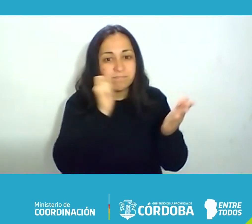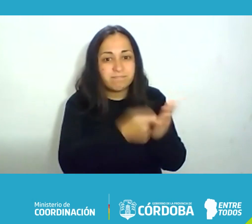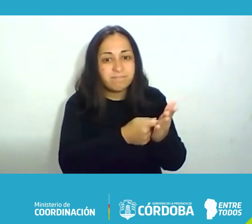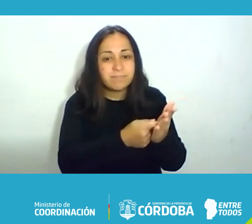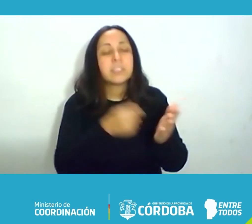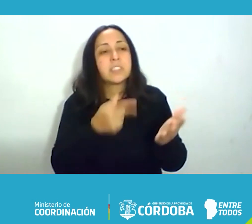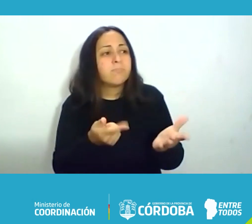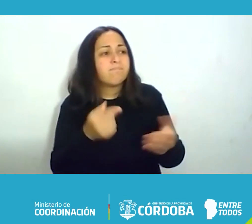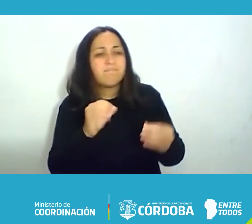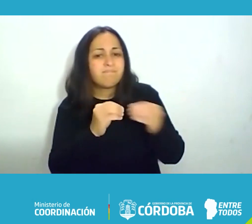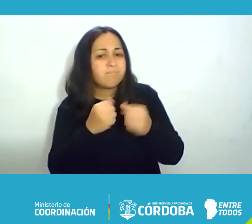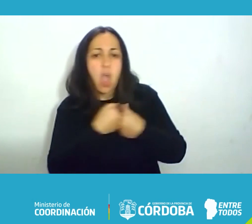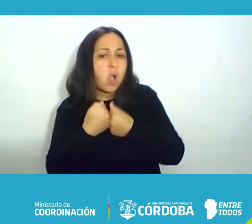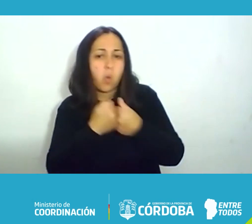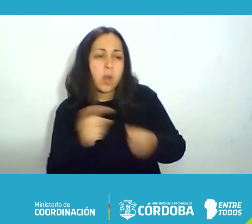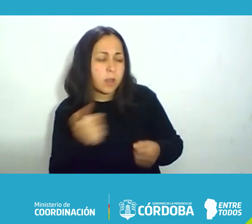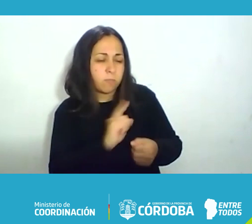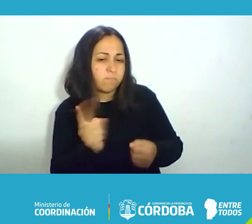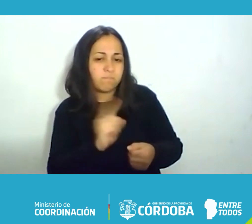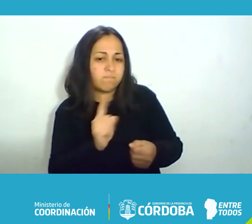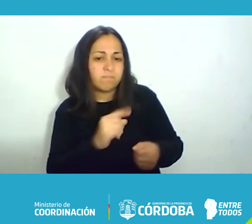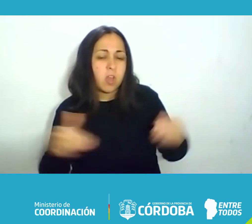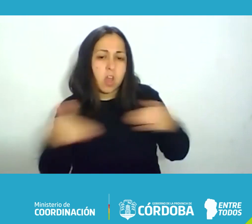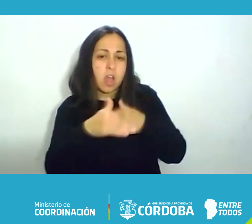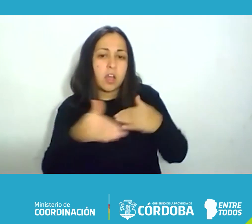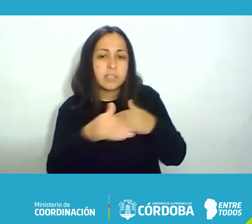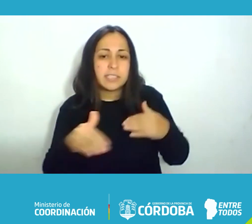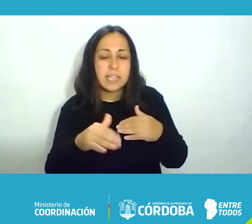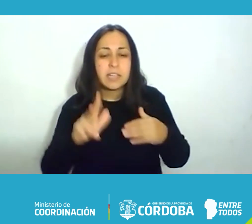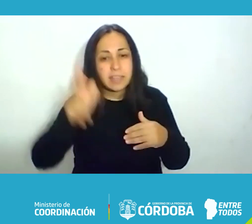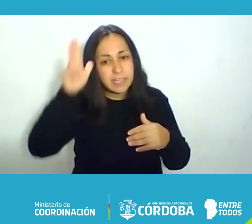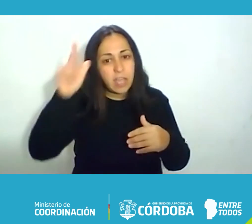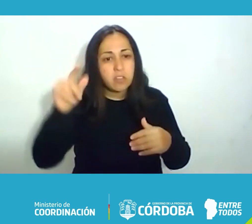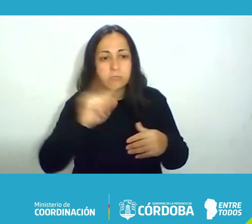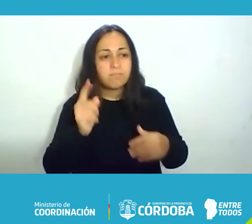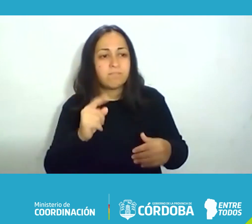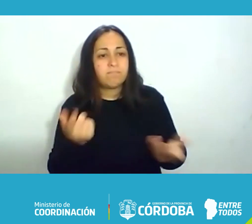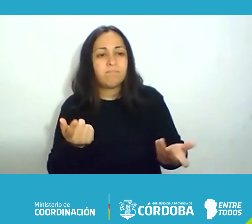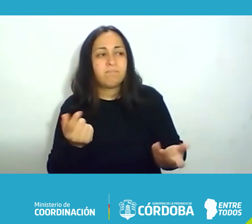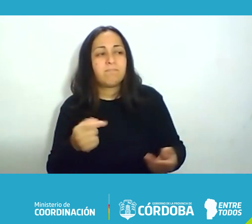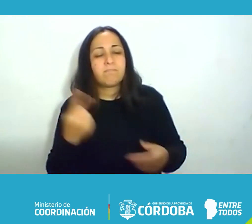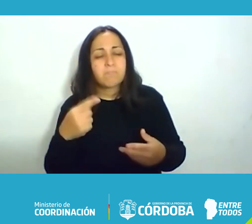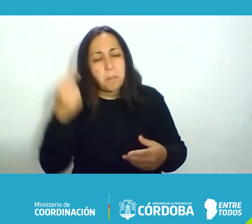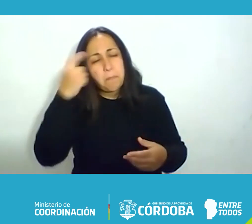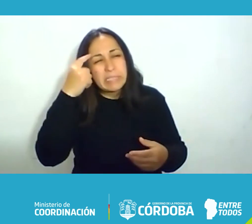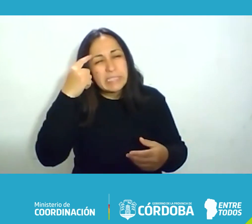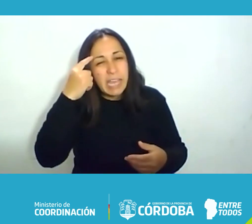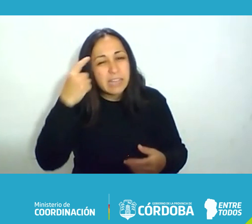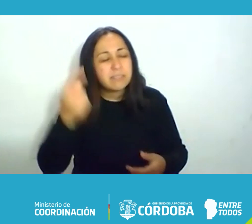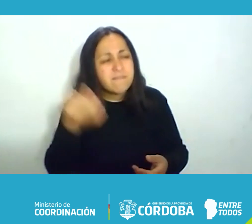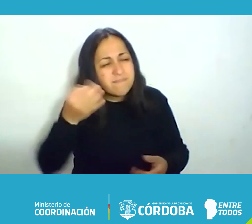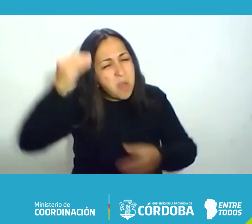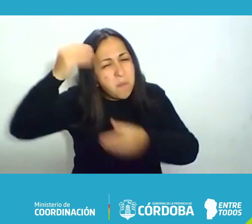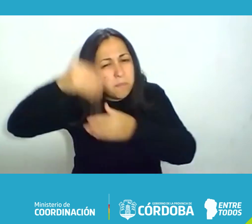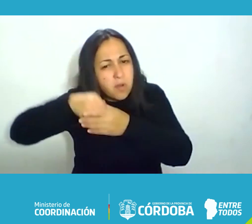de Punilla, manifiesta desacuerdo con la autovía alternativa 38 que atraviesa dicha ciudad por argumentos diversos. Pensar en lo